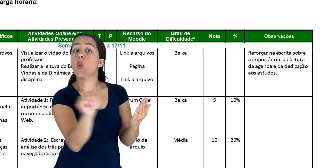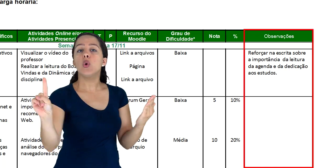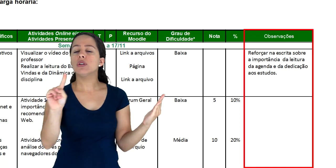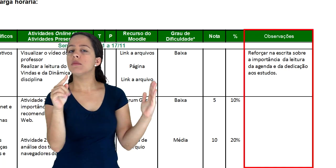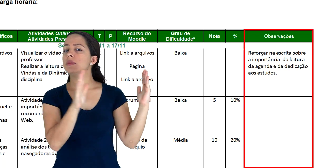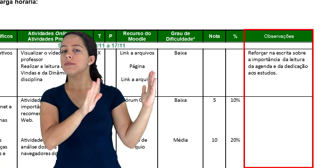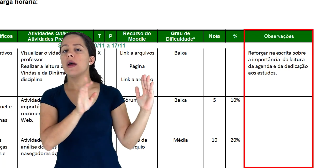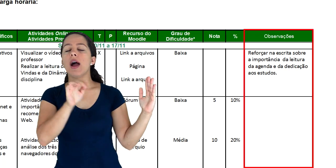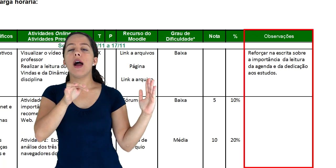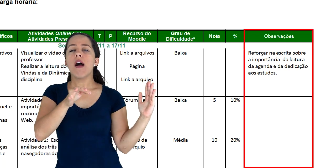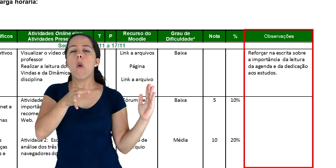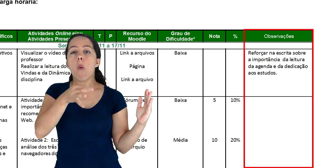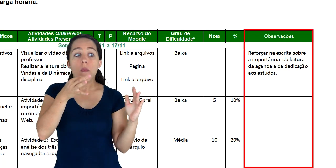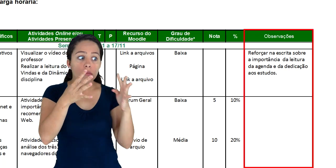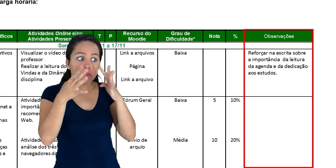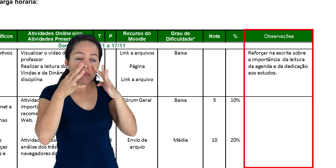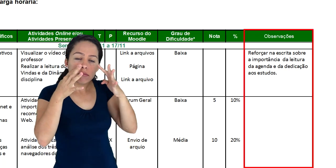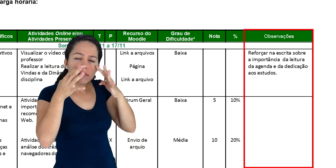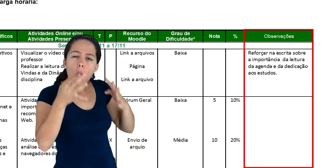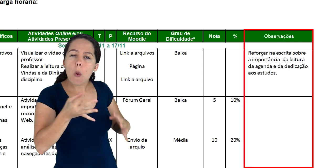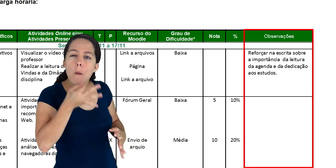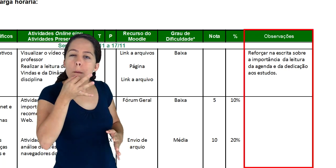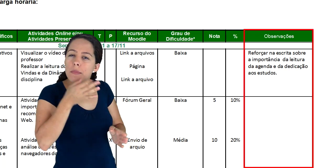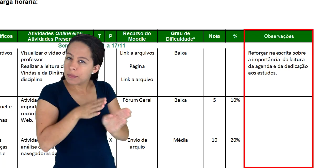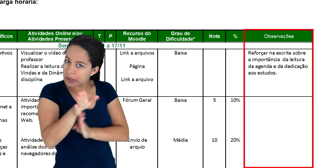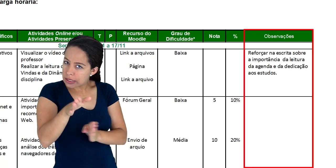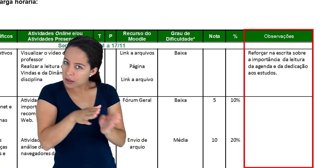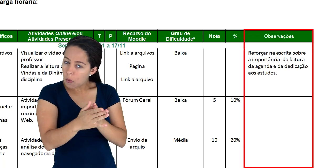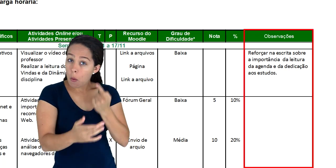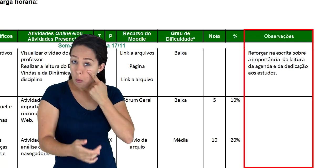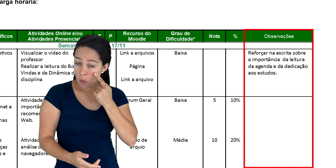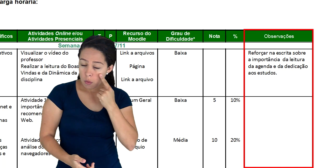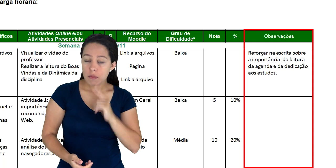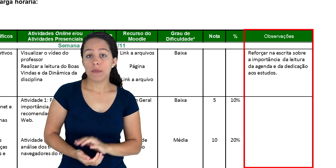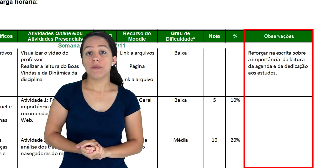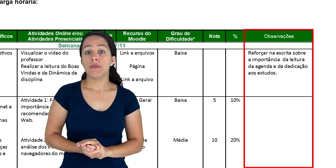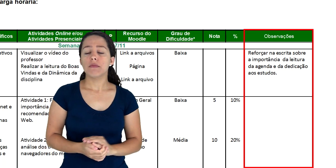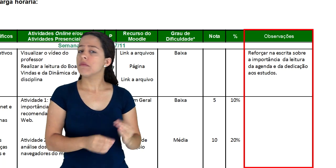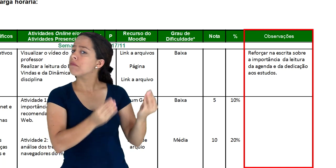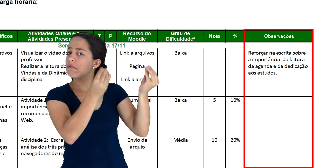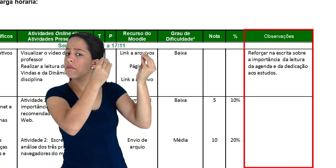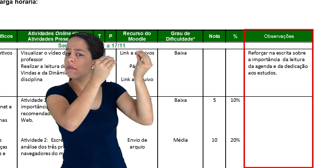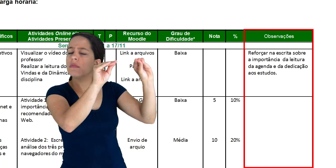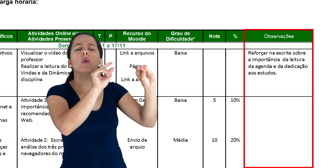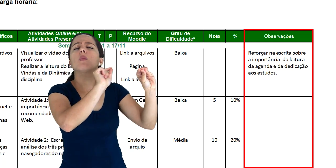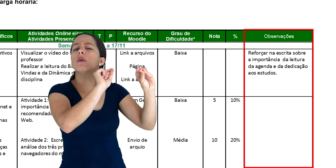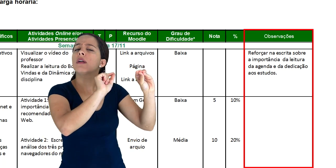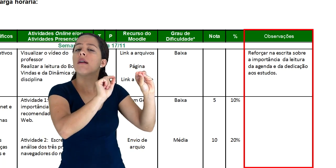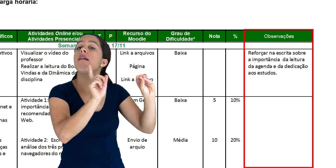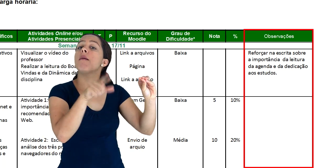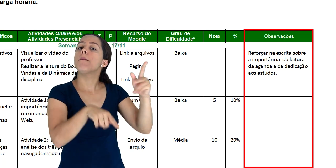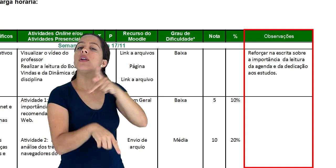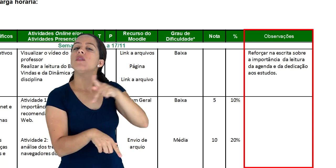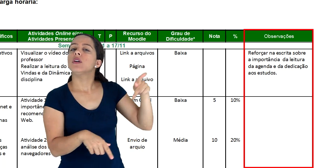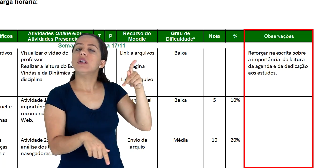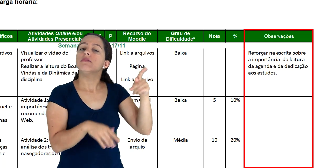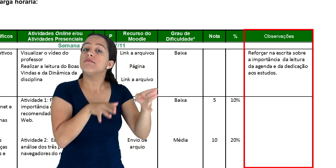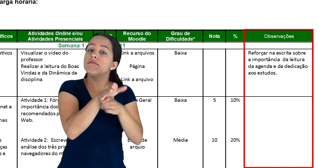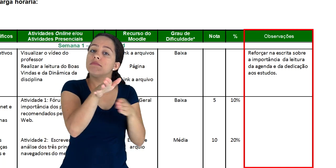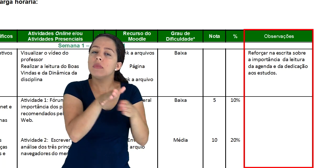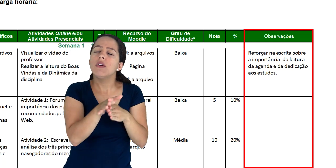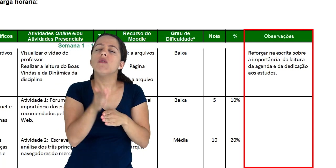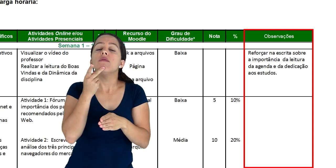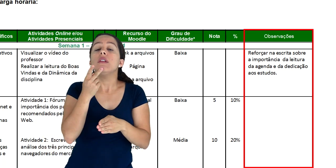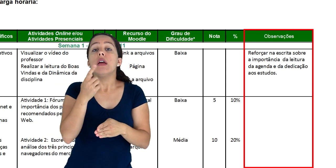que também é bem importante, é a de observações. É nela que o professor deve especificar o que ele necessita durante